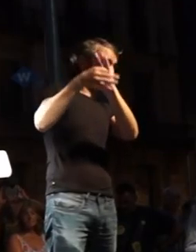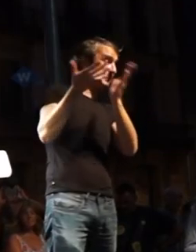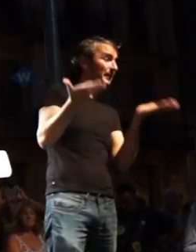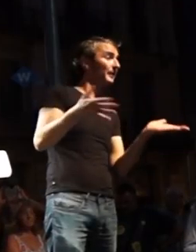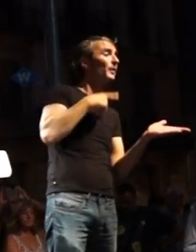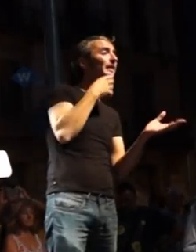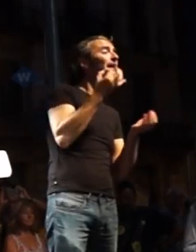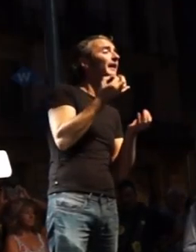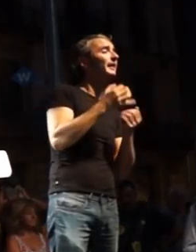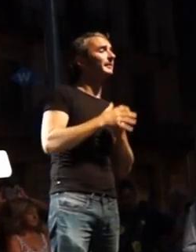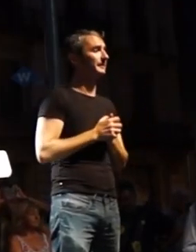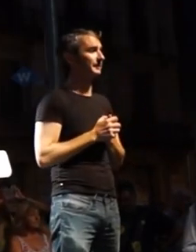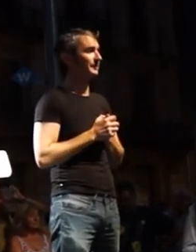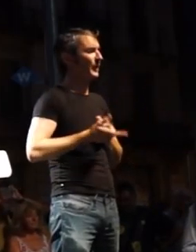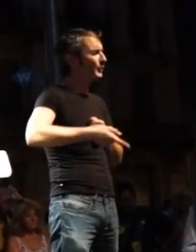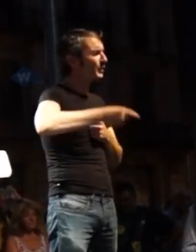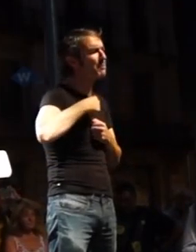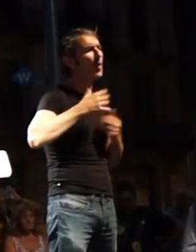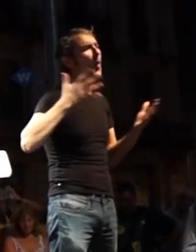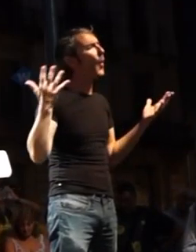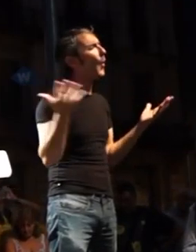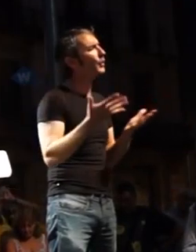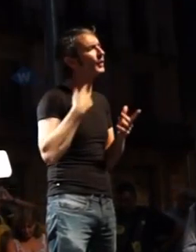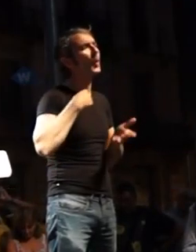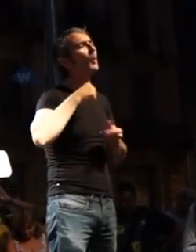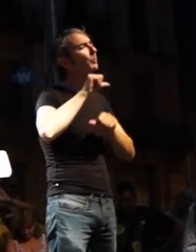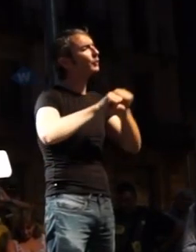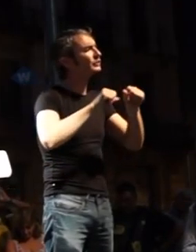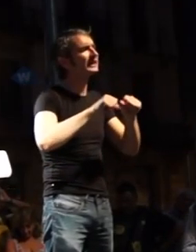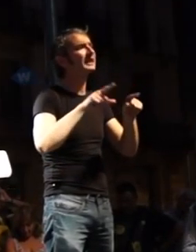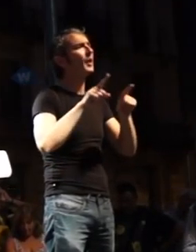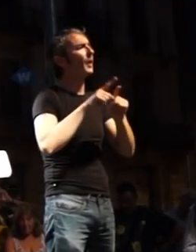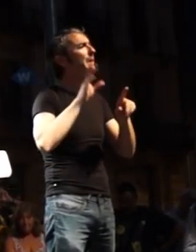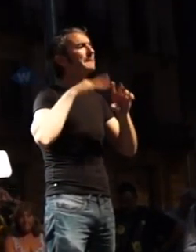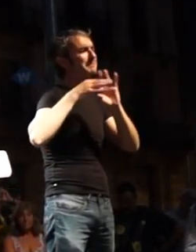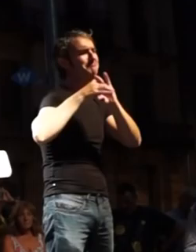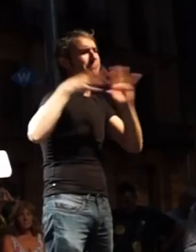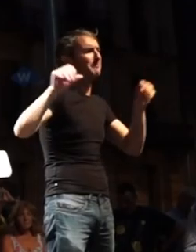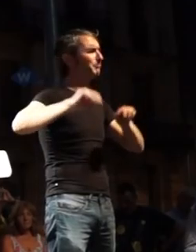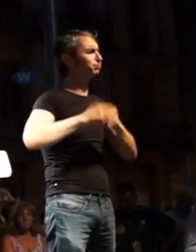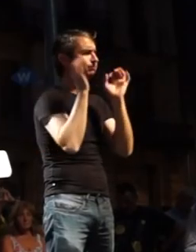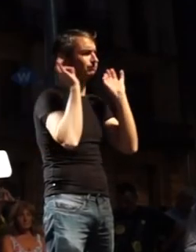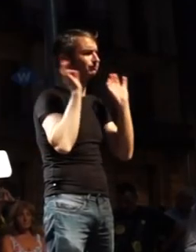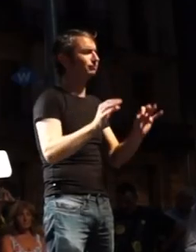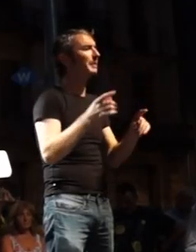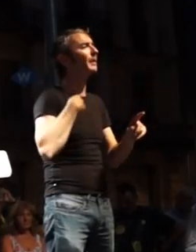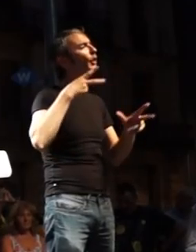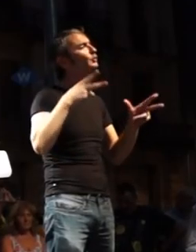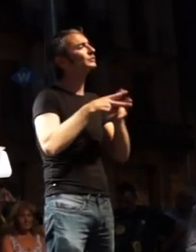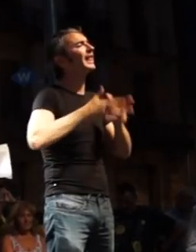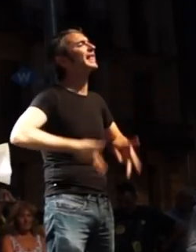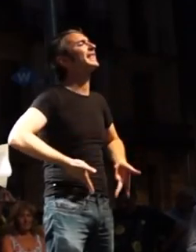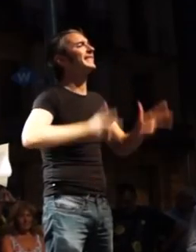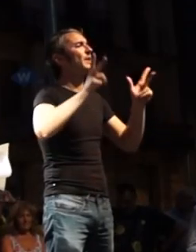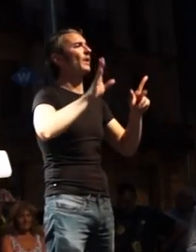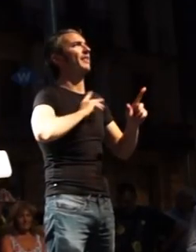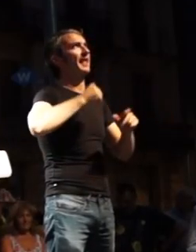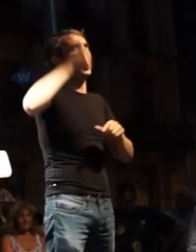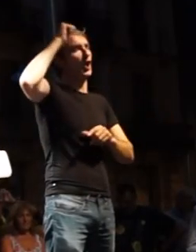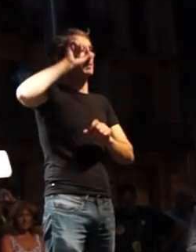Per tant, cal, és urgent, obrir un procés constituent i de ruptura que ens dugui cap a una societat lliure de